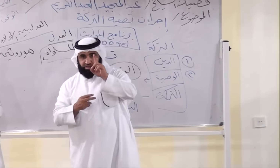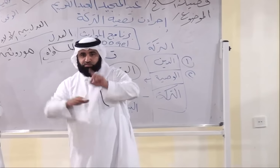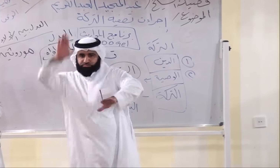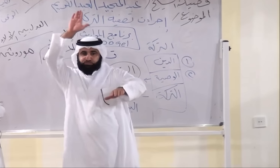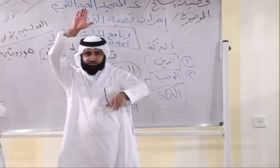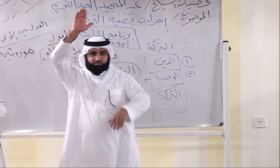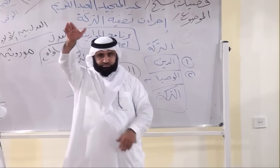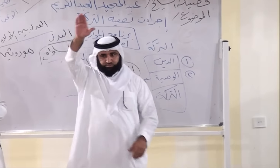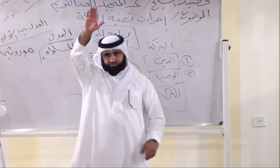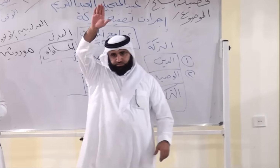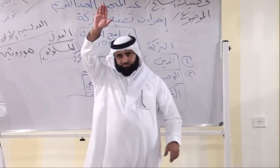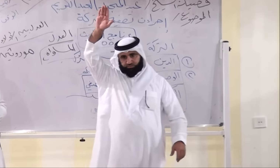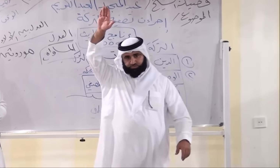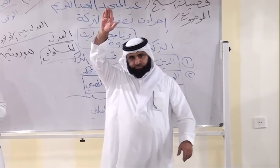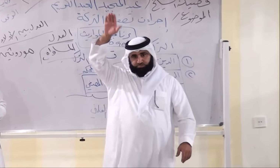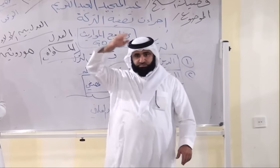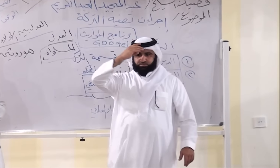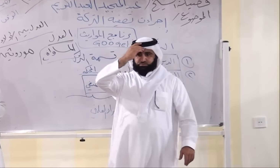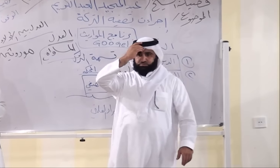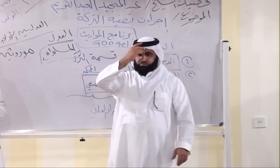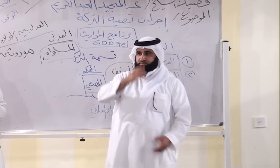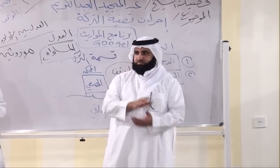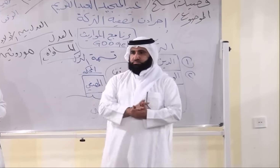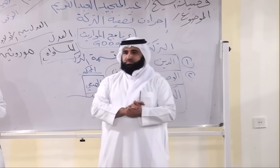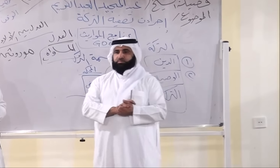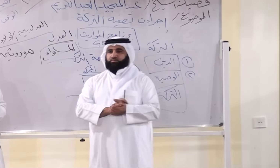يده. على حسب. على حسب.